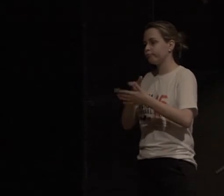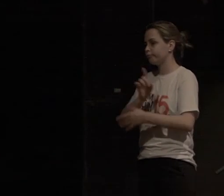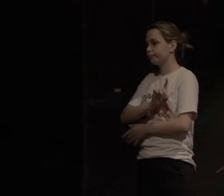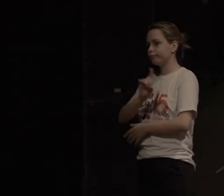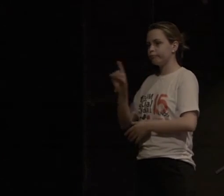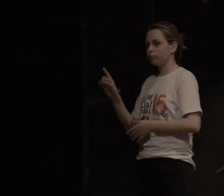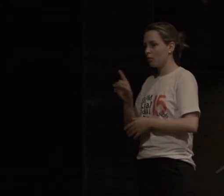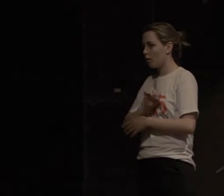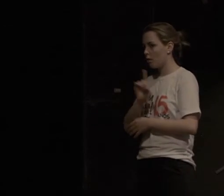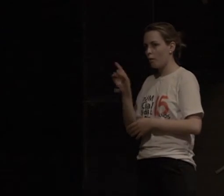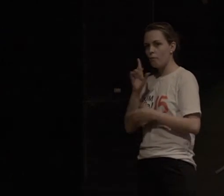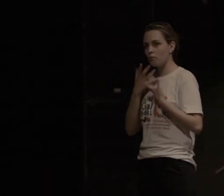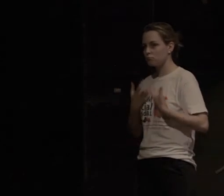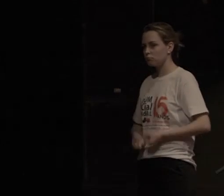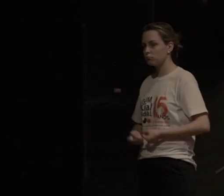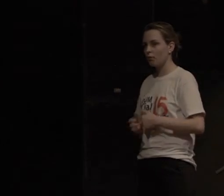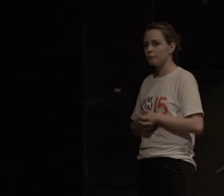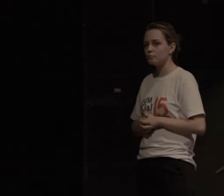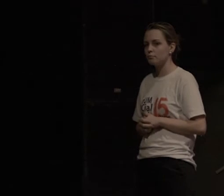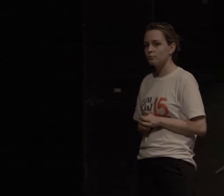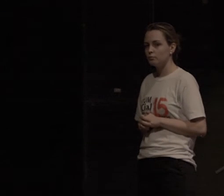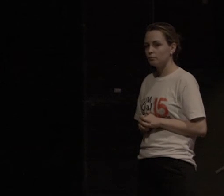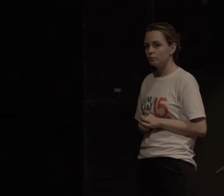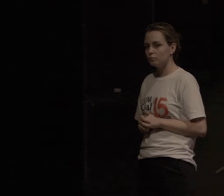deste país? Não é aceitável, de maneira nenhuma.